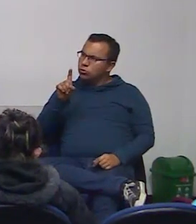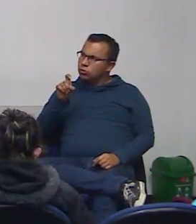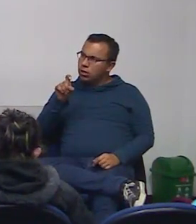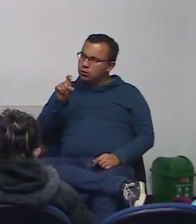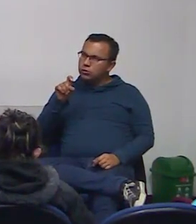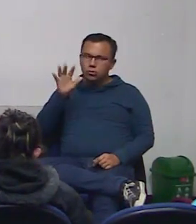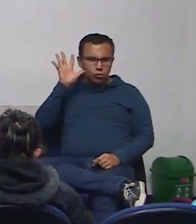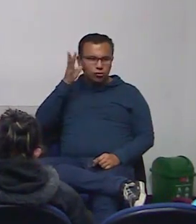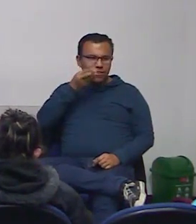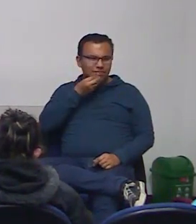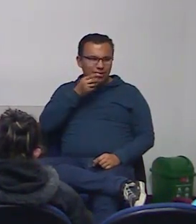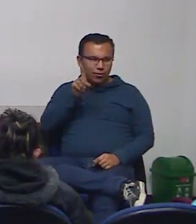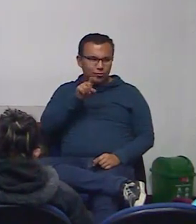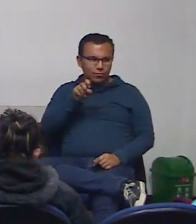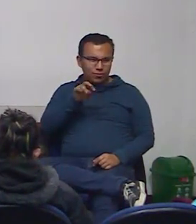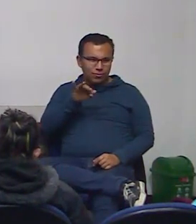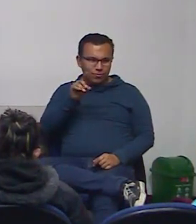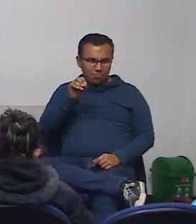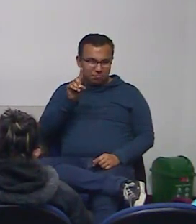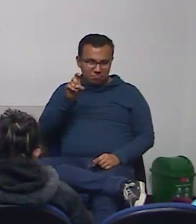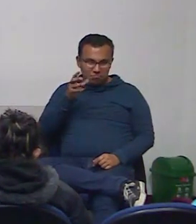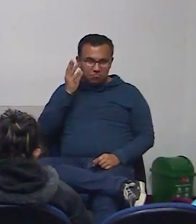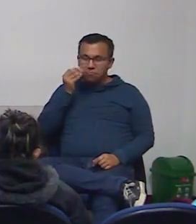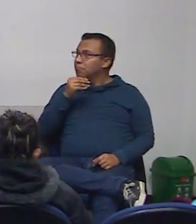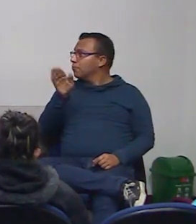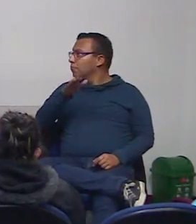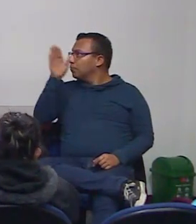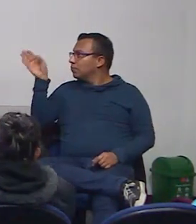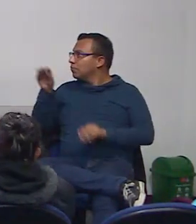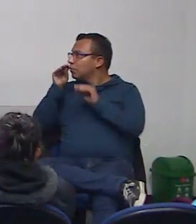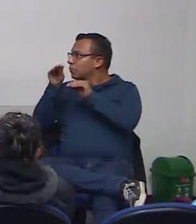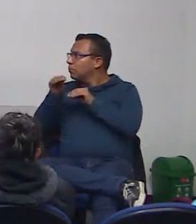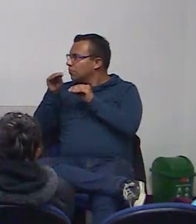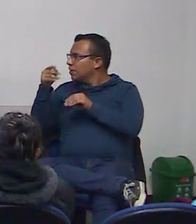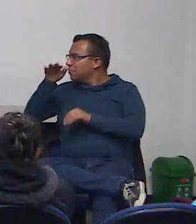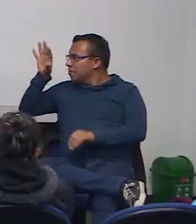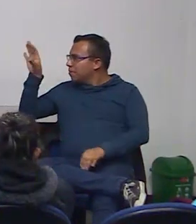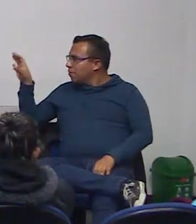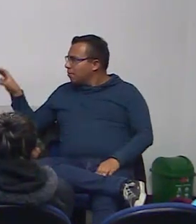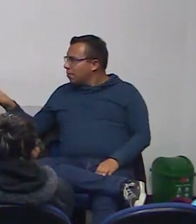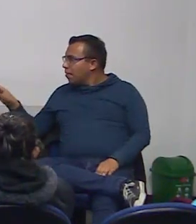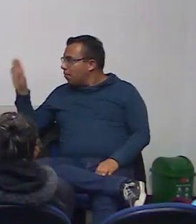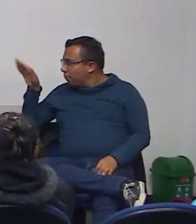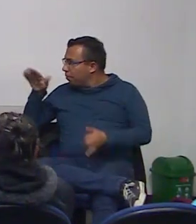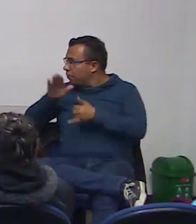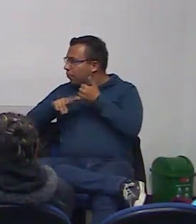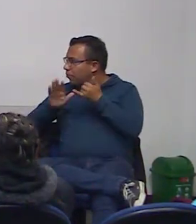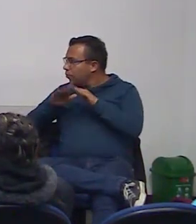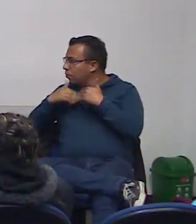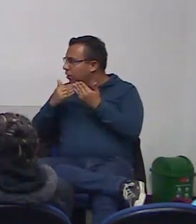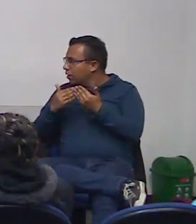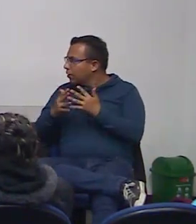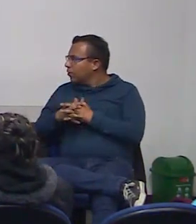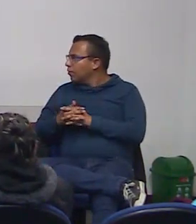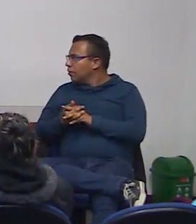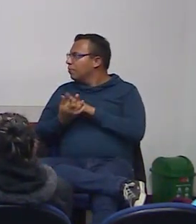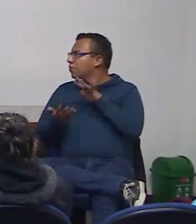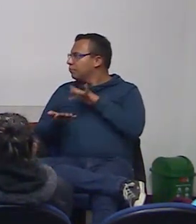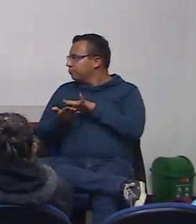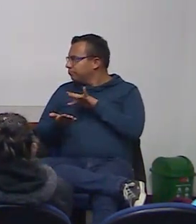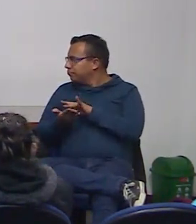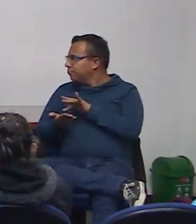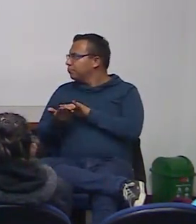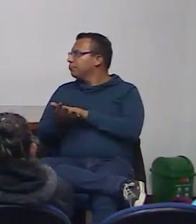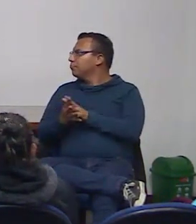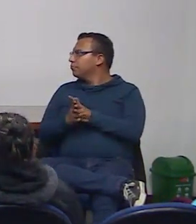Sexto Sentido ahí abajo la la una capacitación de Best bodies y bueno Esto es como un resumen Ah bueno y un colegio ahí en el que participamos